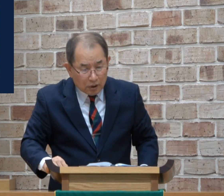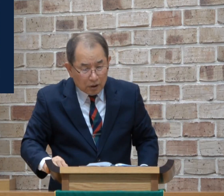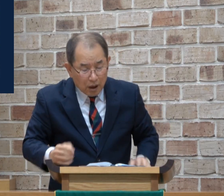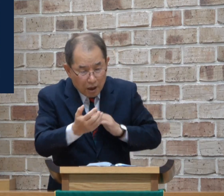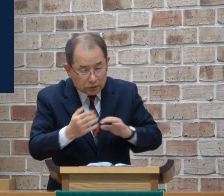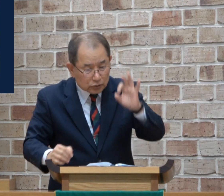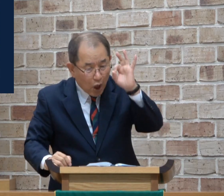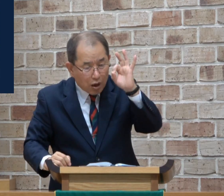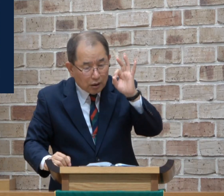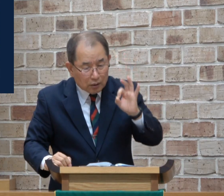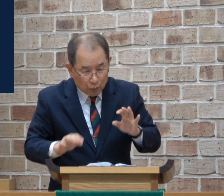9사람은 어디로 갔느냐